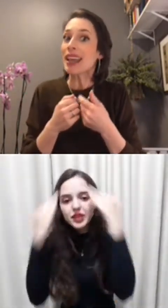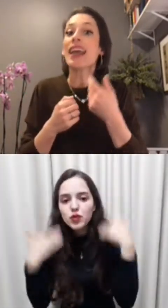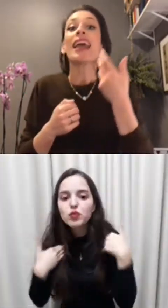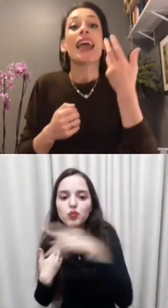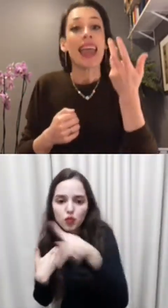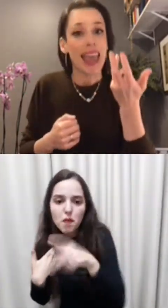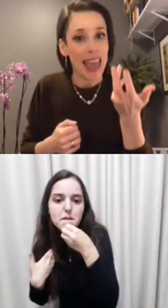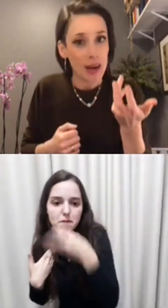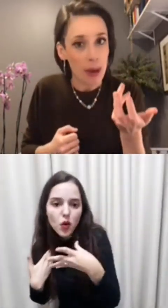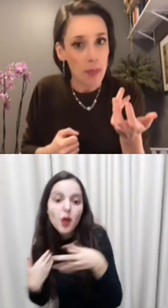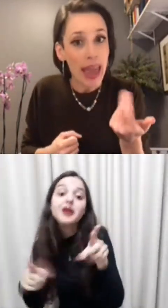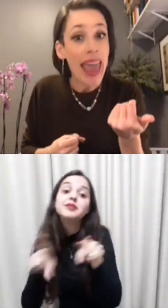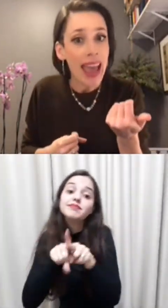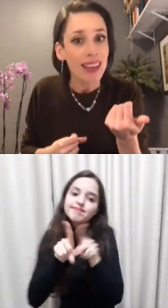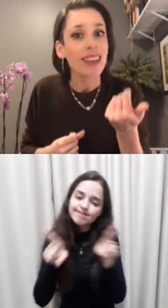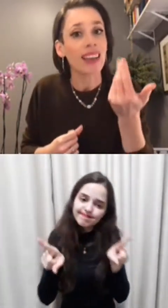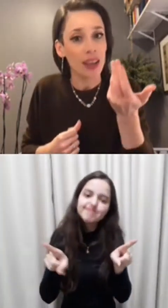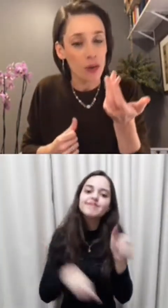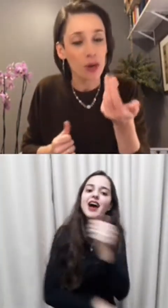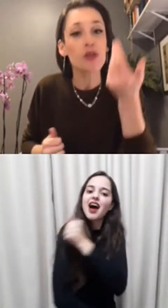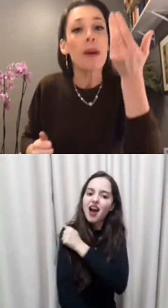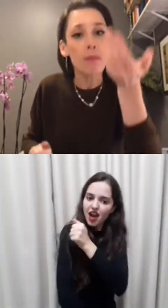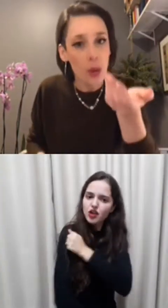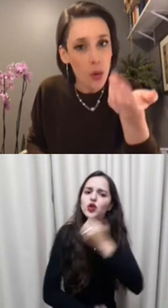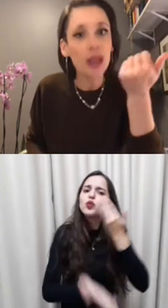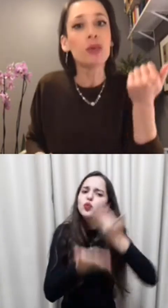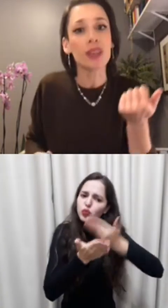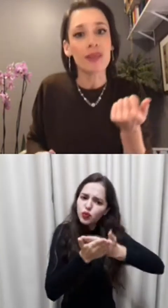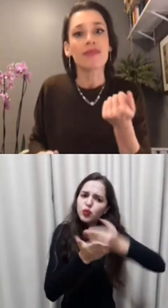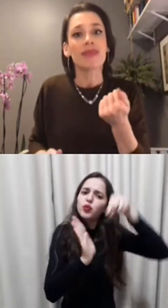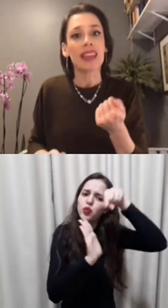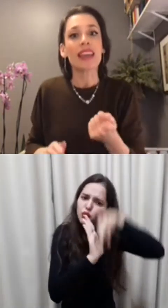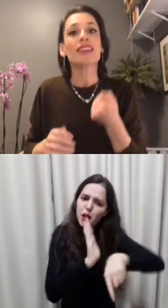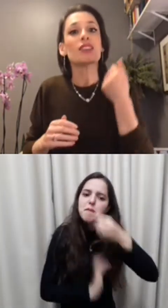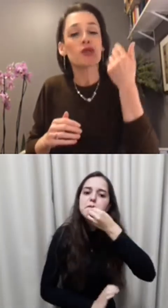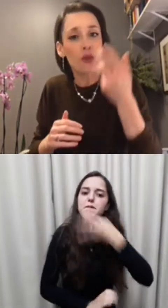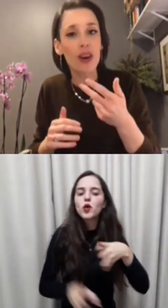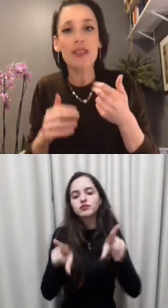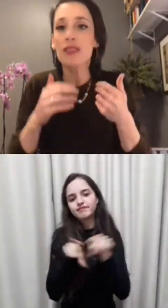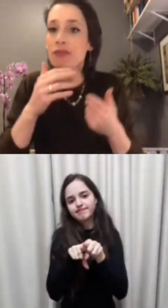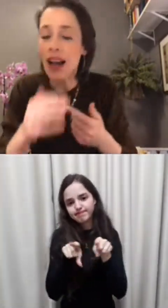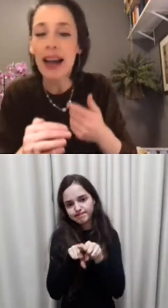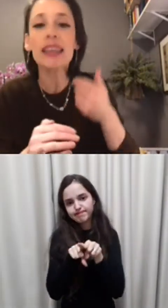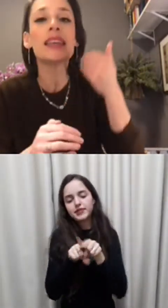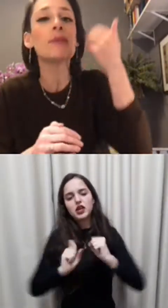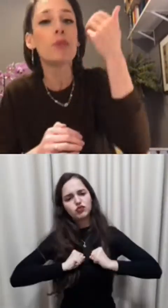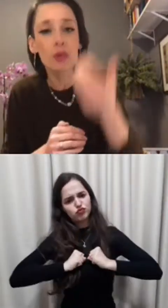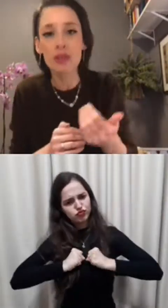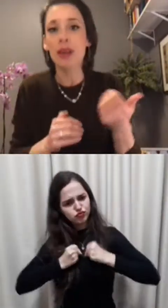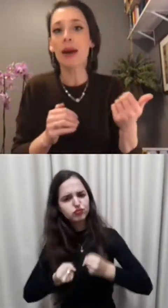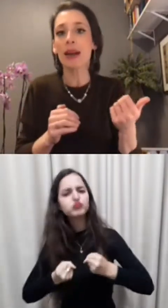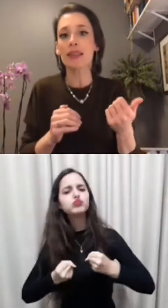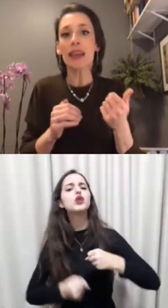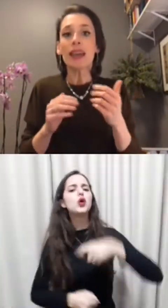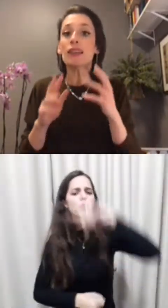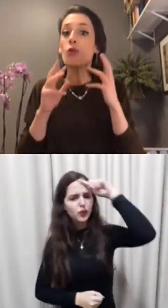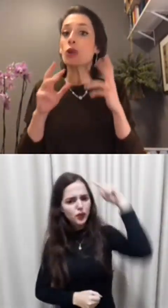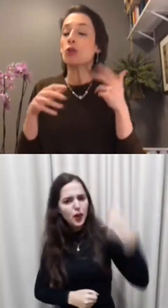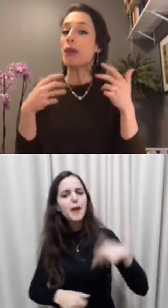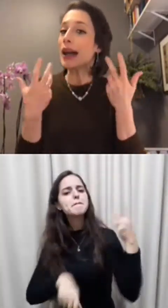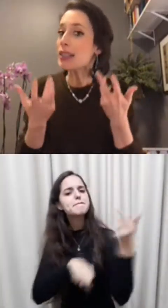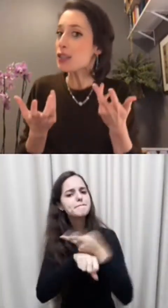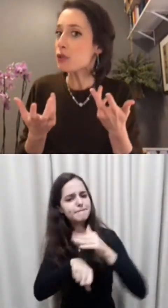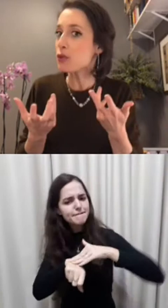também é até hoje uma boa aluna. Né, que se esforce, vai e busca mais. Então,